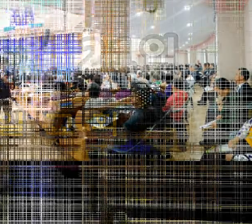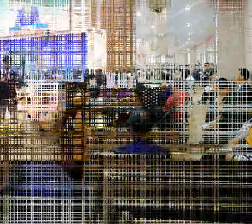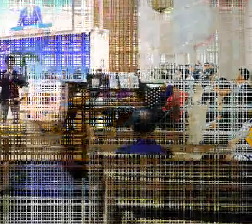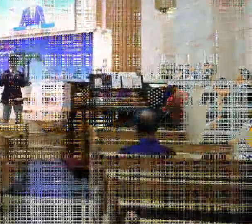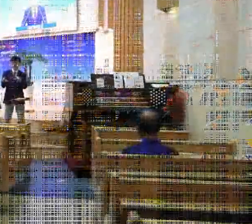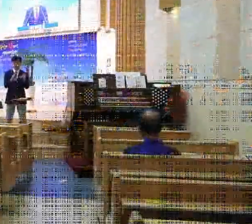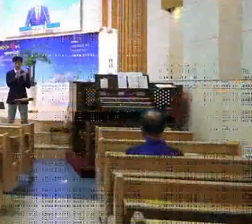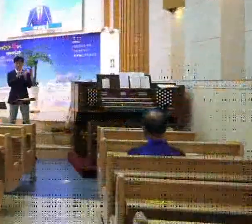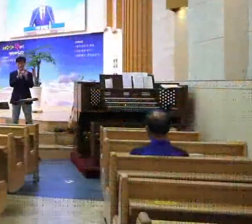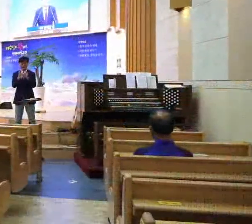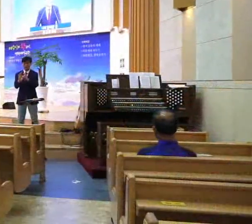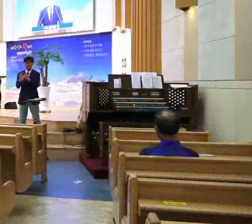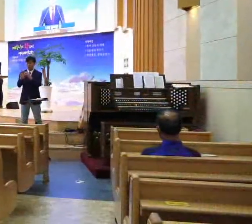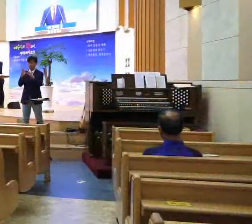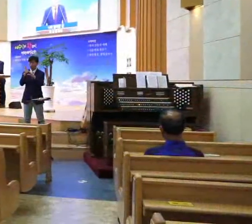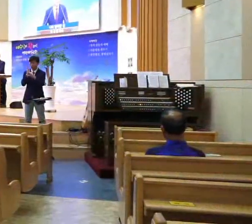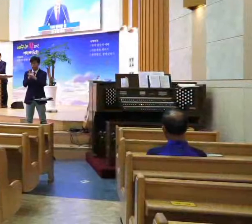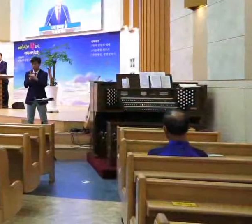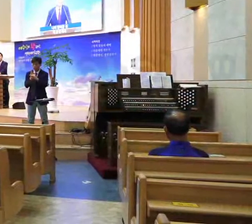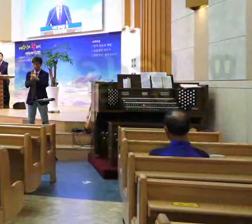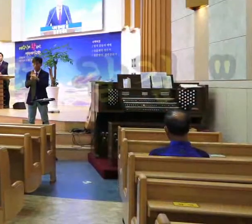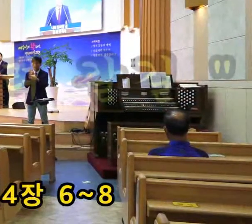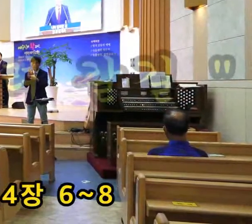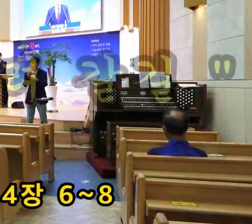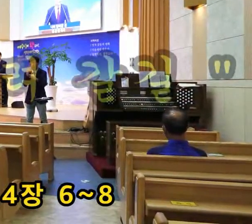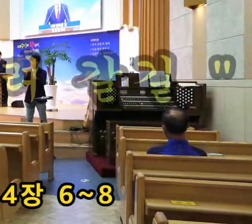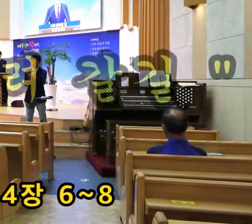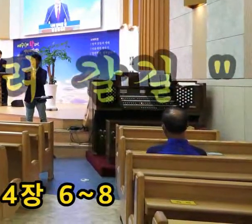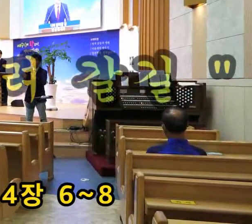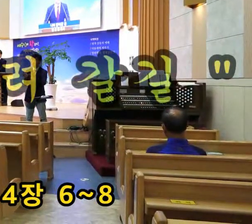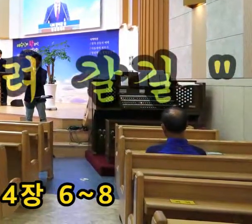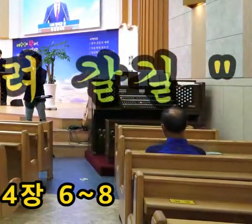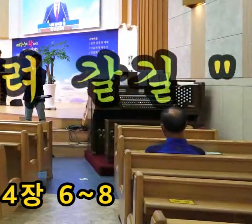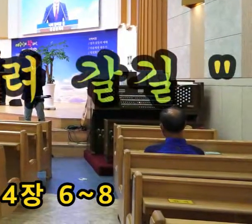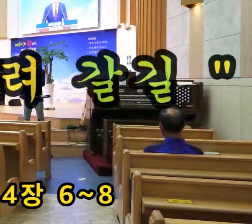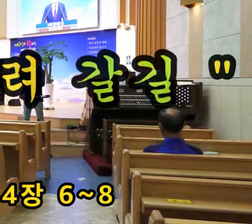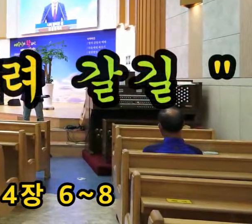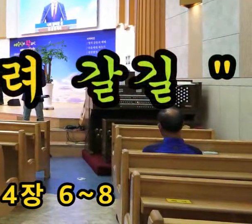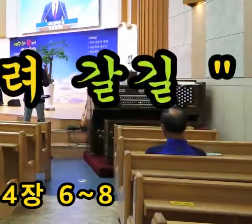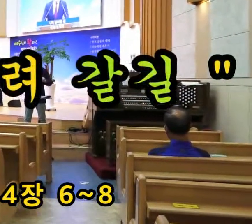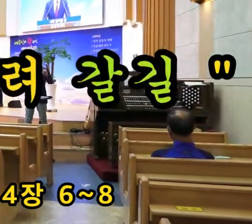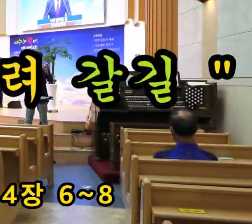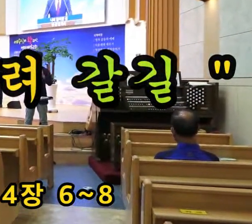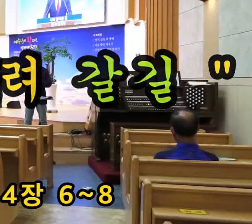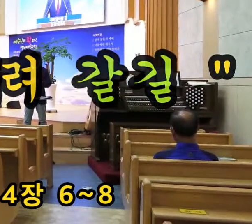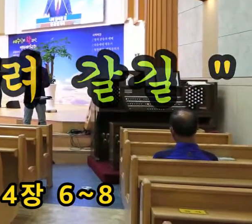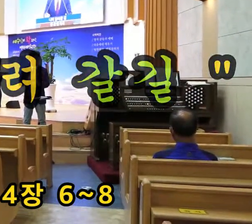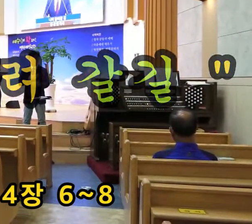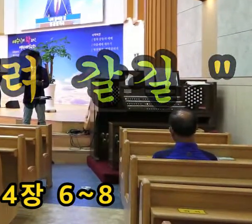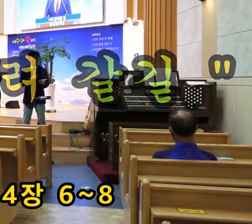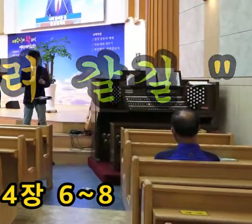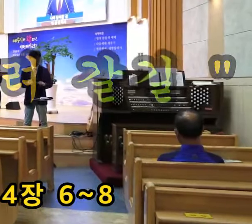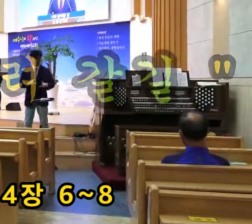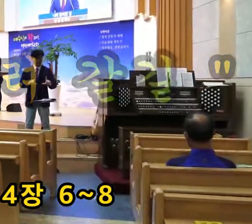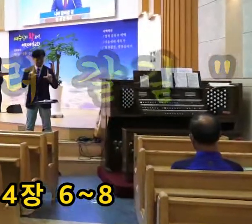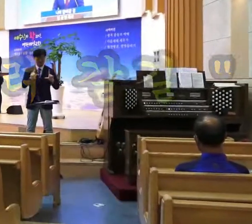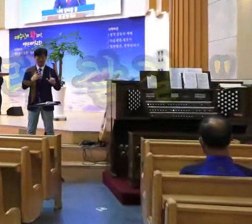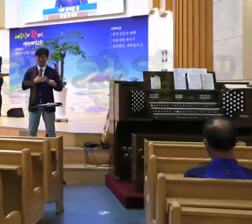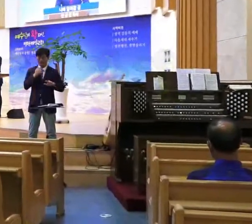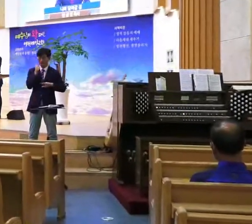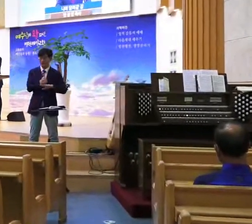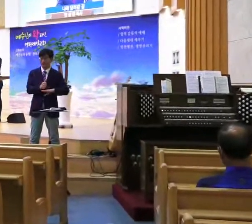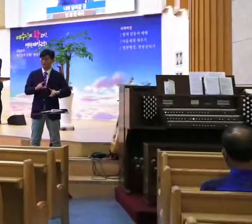예수님께서 다시 오시는 그날, 마치 우리 인생이 끝나는 그 날을 어떻게 여러분